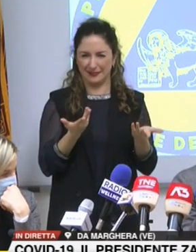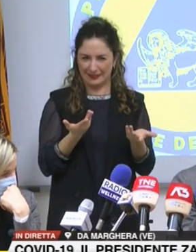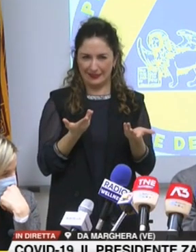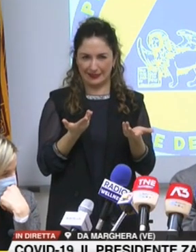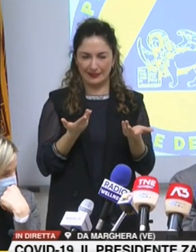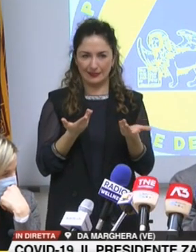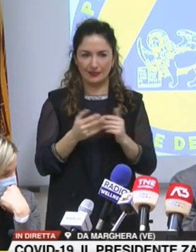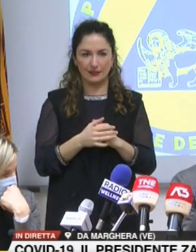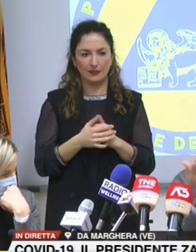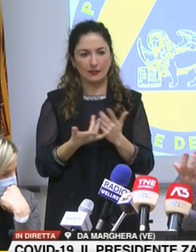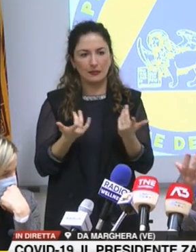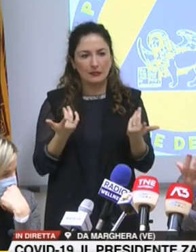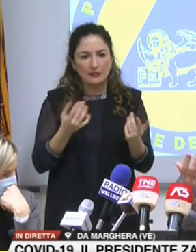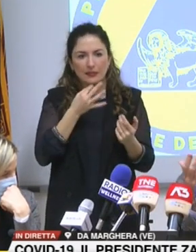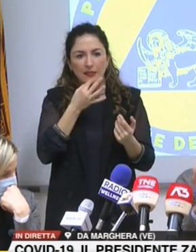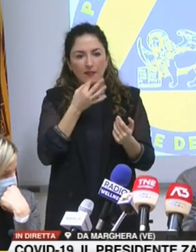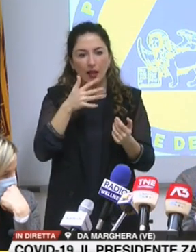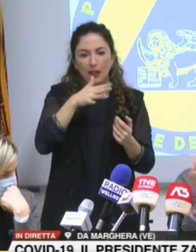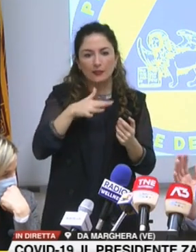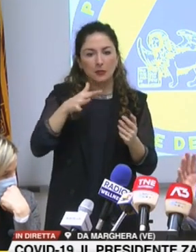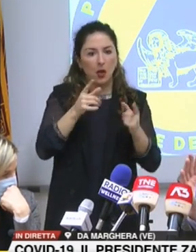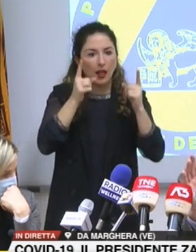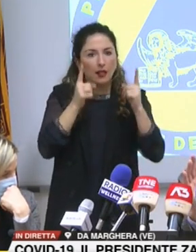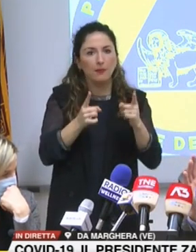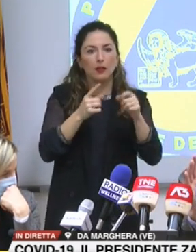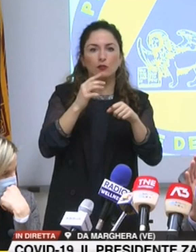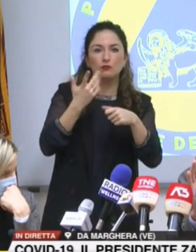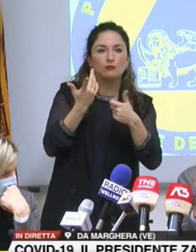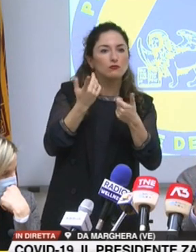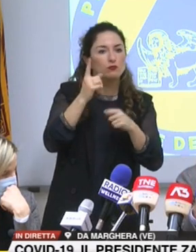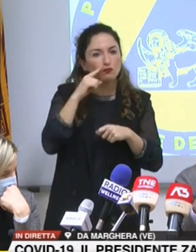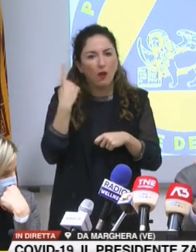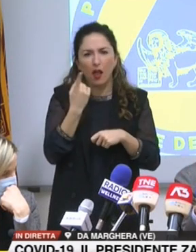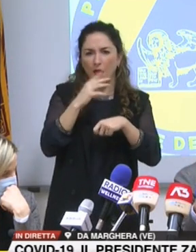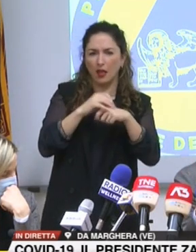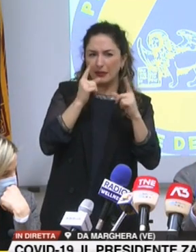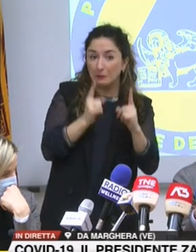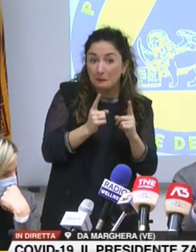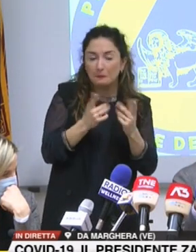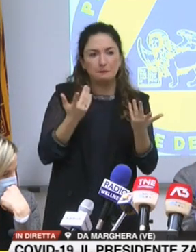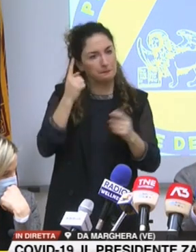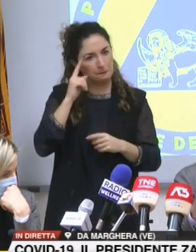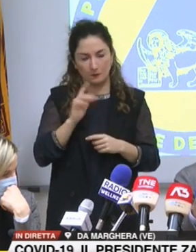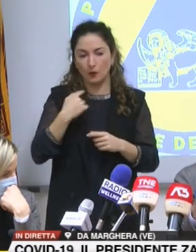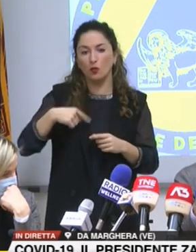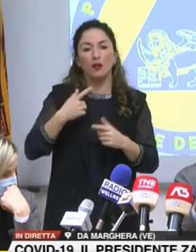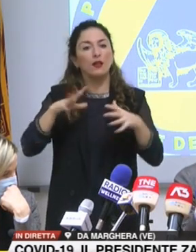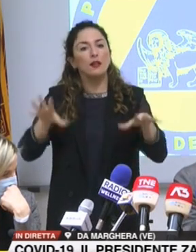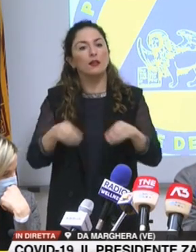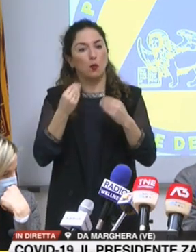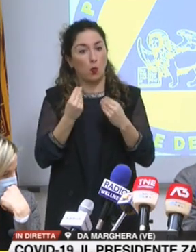qui, funziona o non funziona la zona? Io vi dico solo questo, che noi abbiamo iniziato le vere restrizioni dal 24